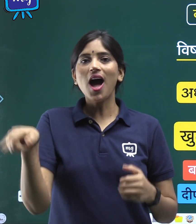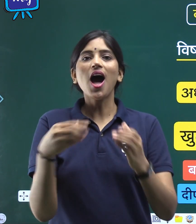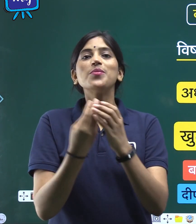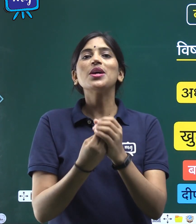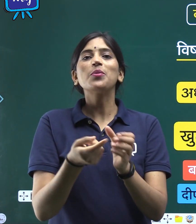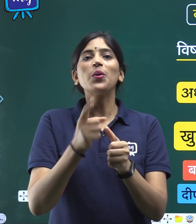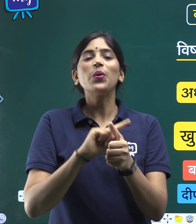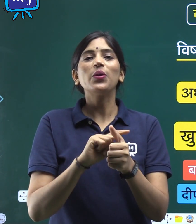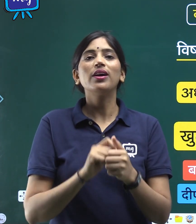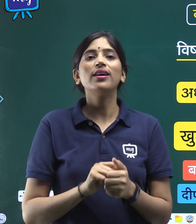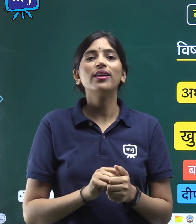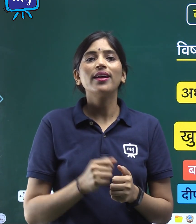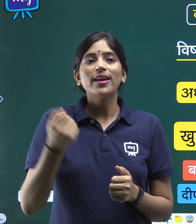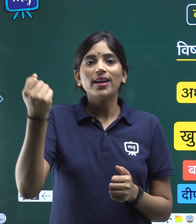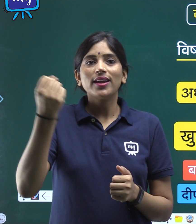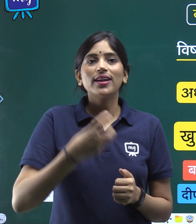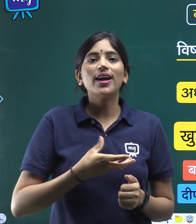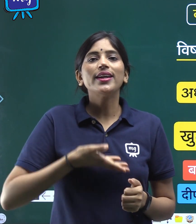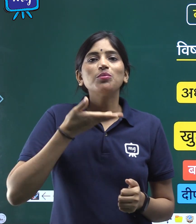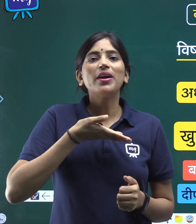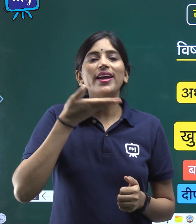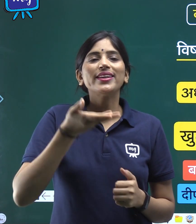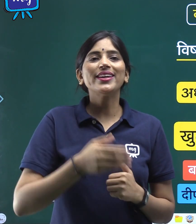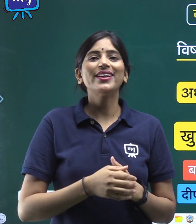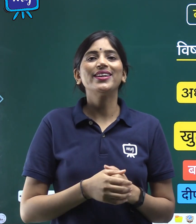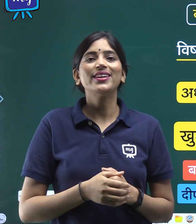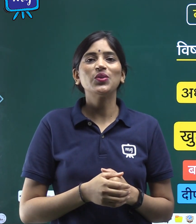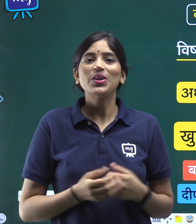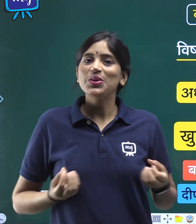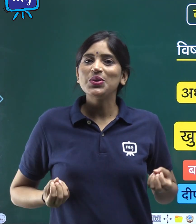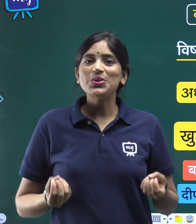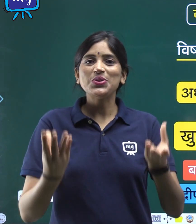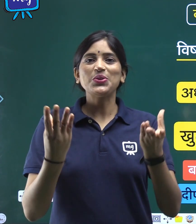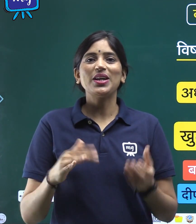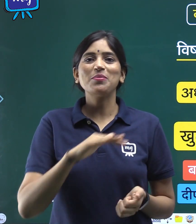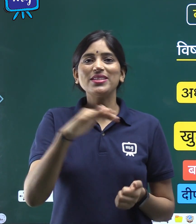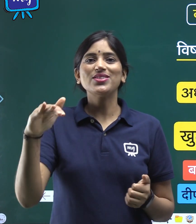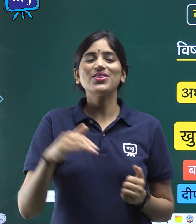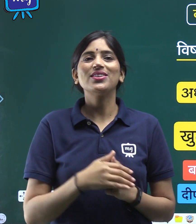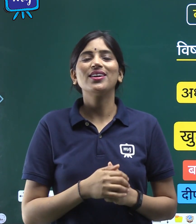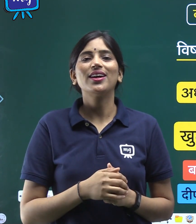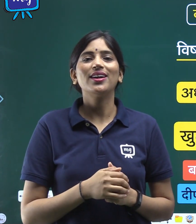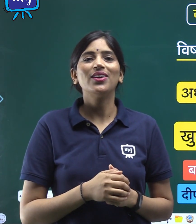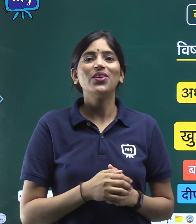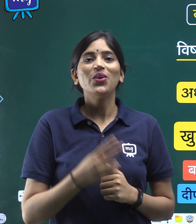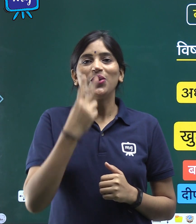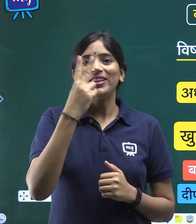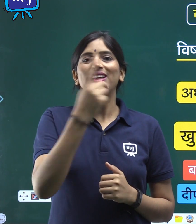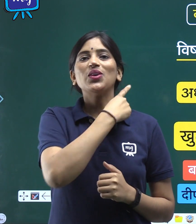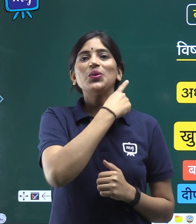सबको गणित पढ़ाएंगे। शुरू करें बच्चों।